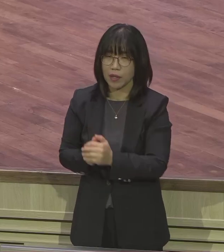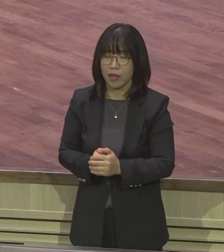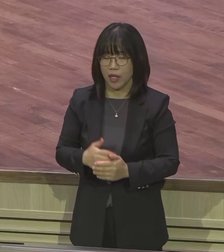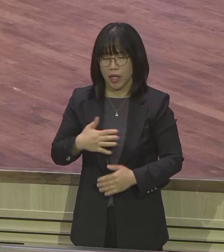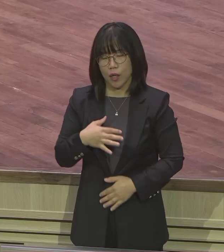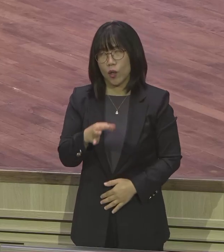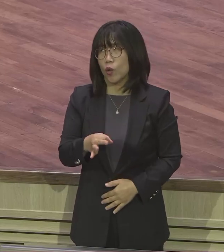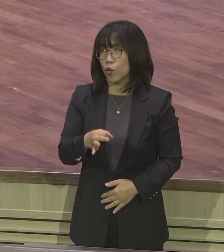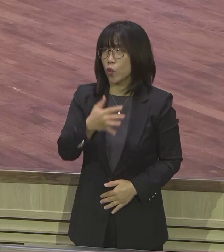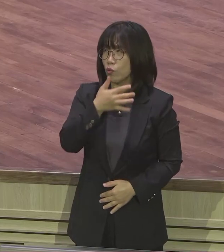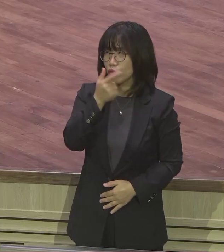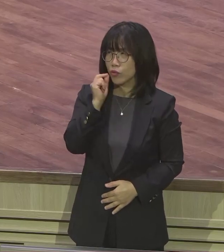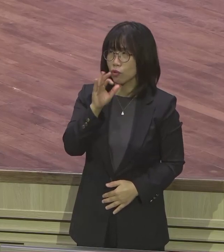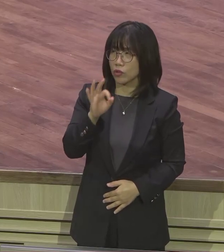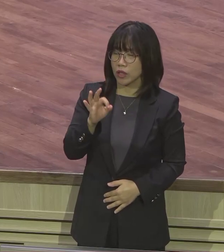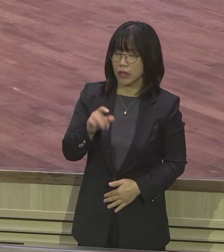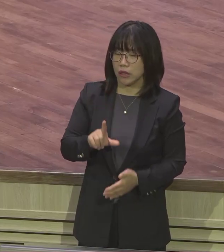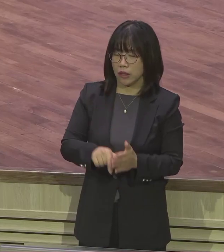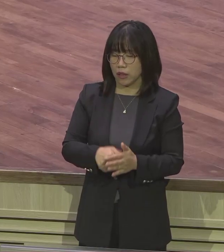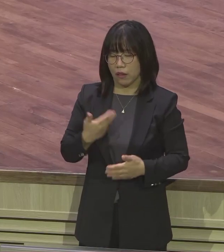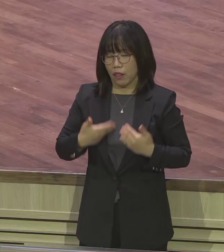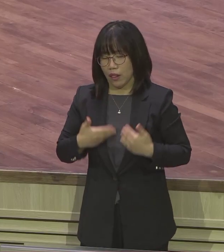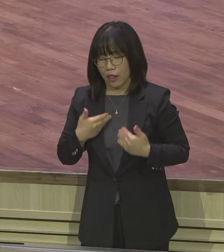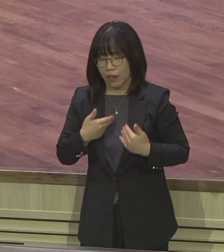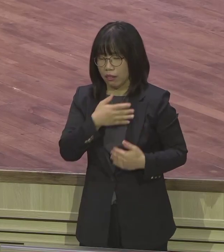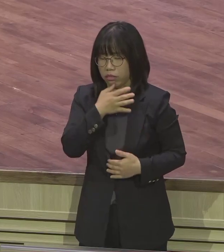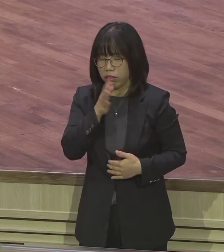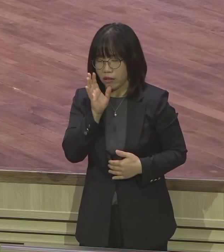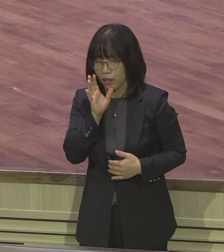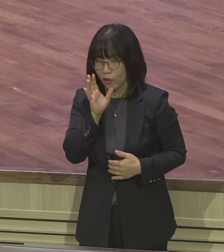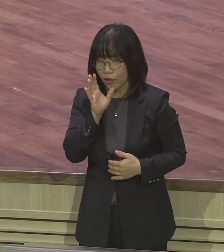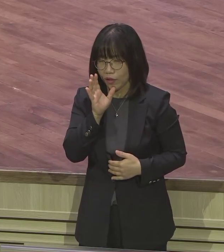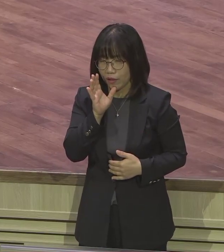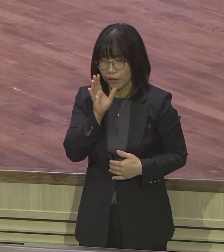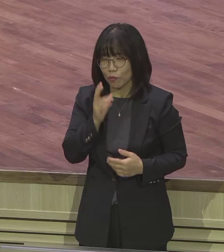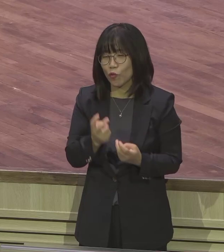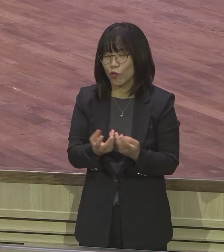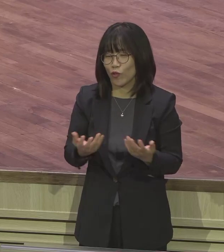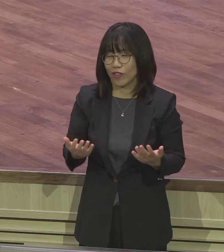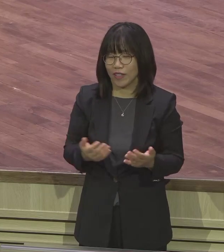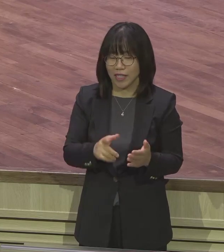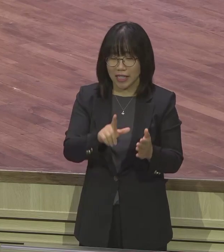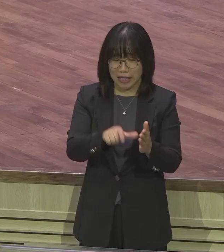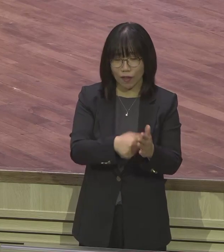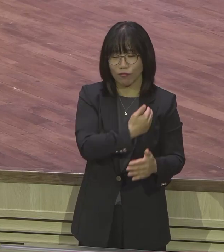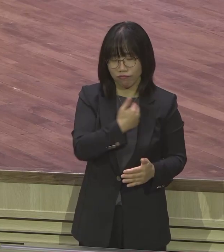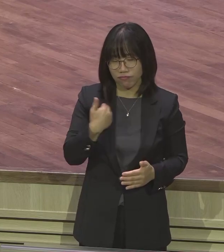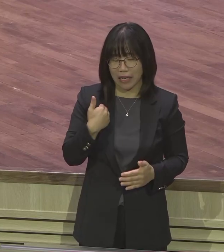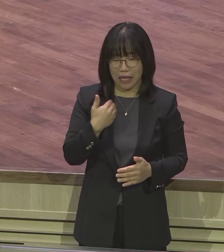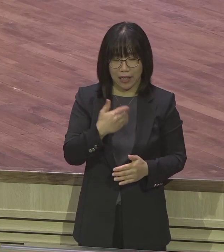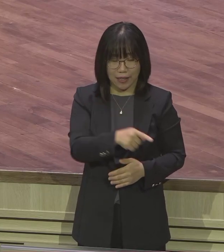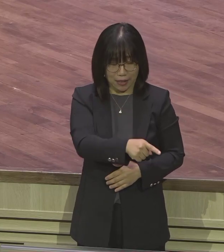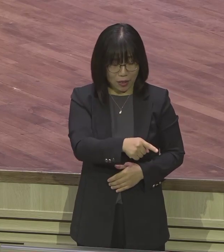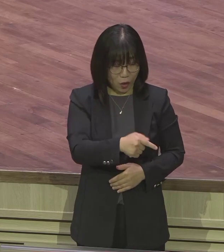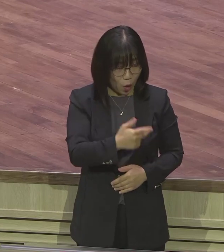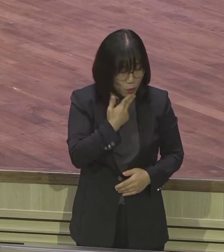돈도 없고 나는 뭐 시간도 없고 나는 힘도 여러분 힘 없고 돈 없고 시간을 뭐 알아요.